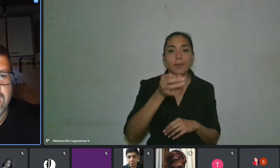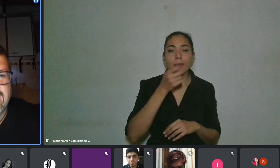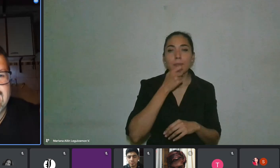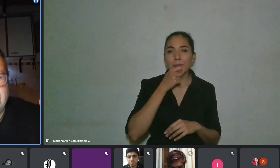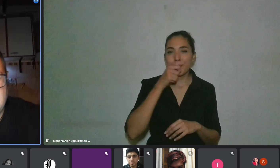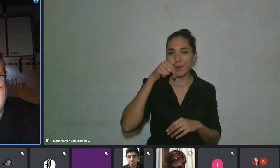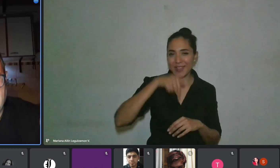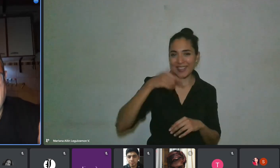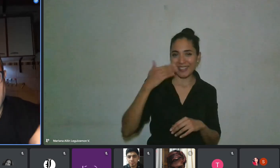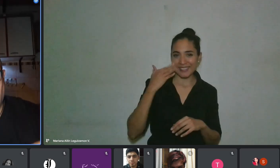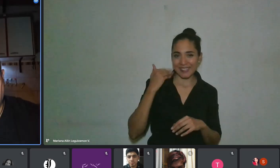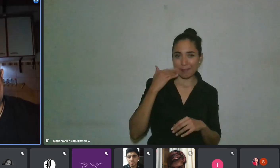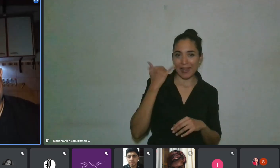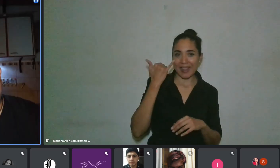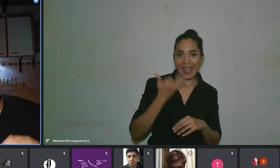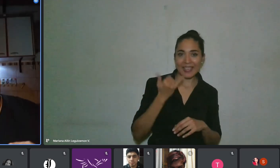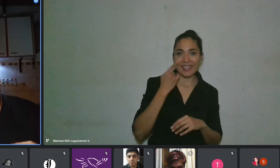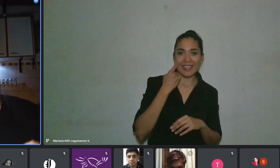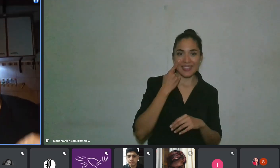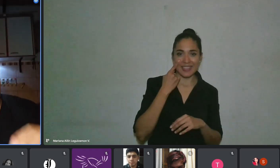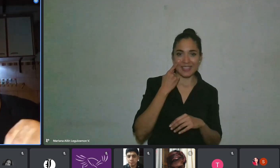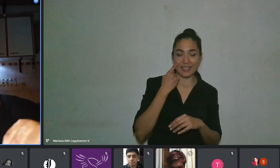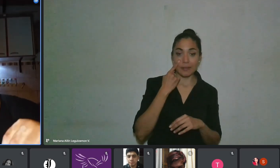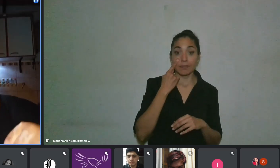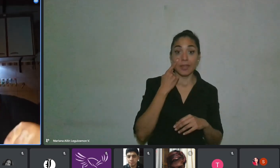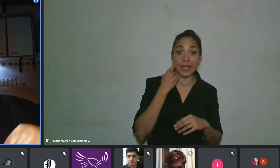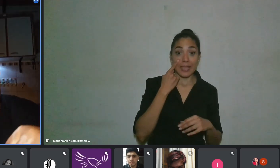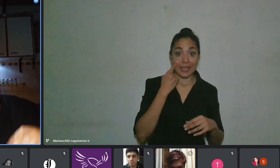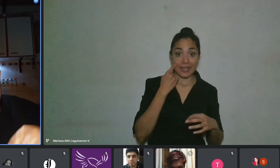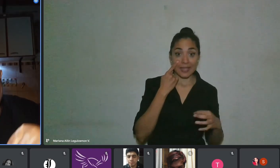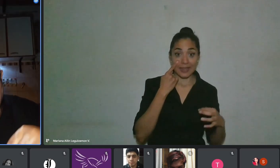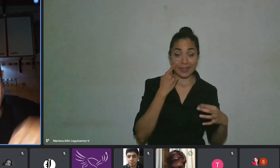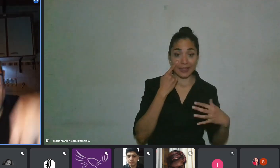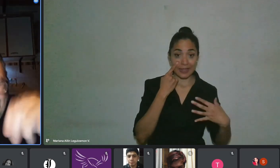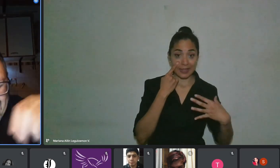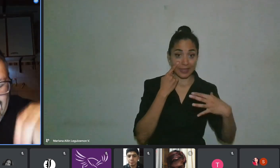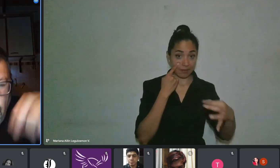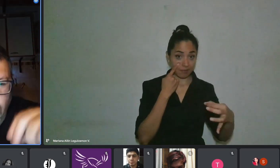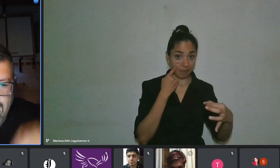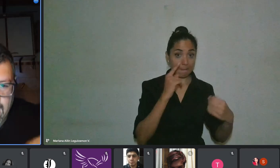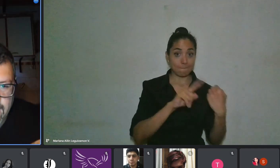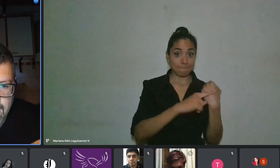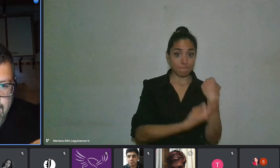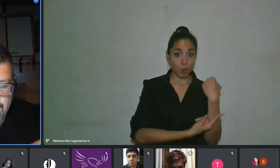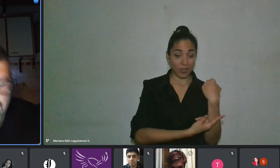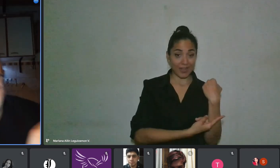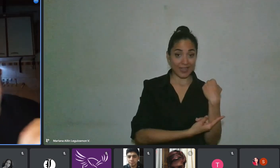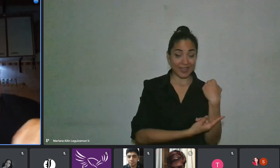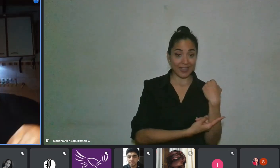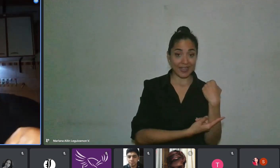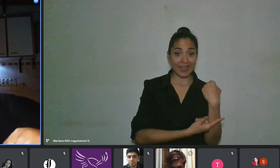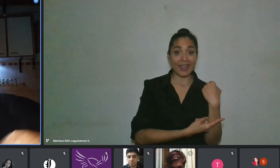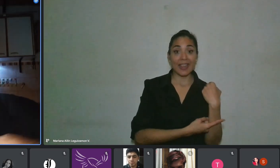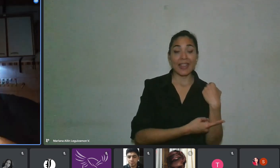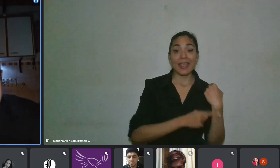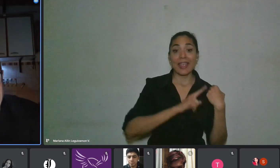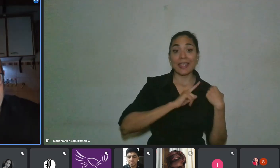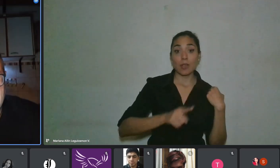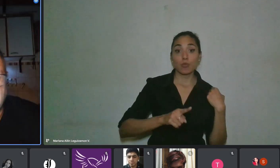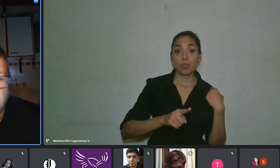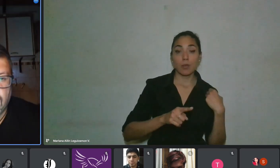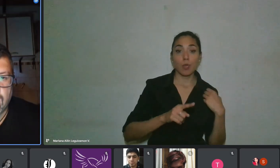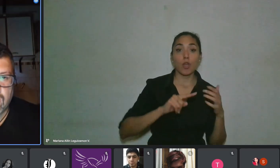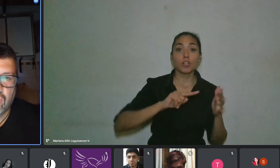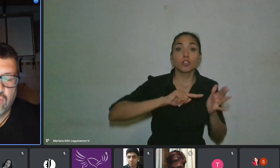un intendente. Bueno, el intendente es el representante del Poder Ejecutivo, acá, local. Los